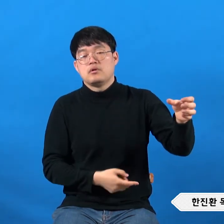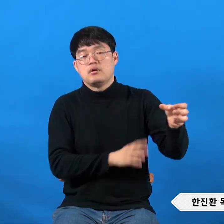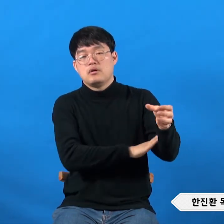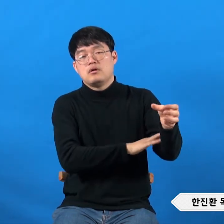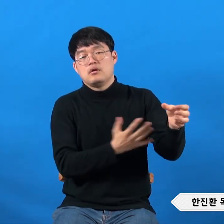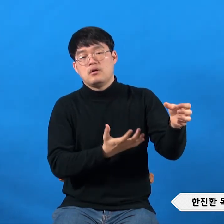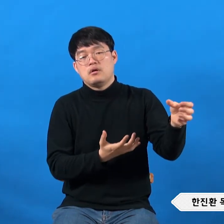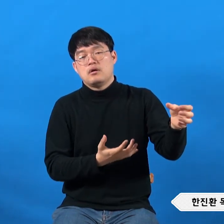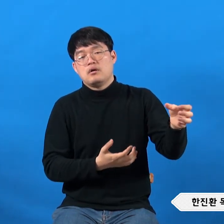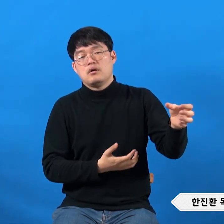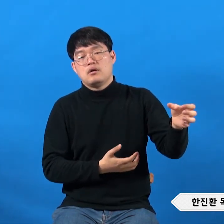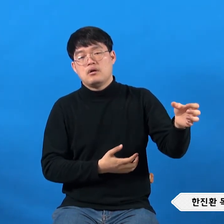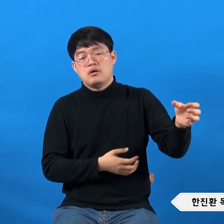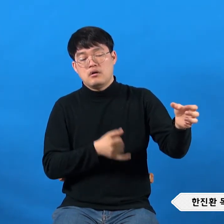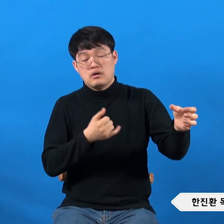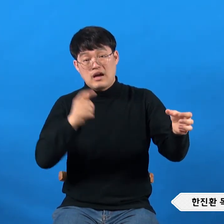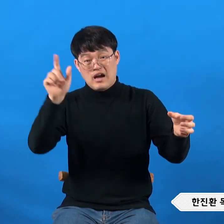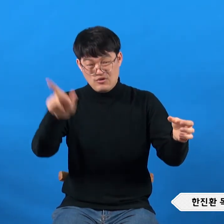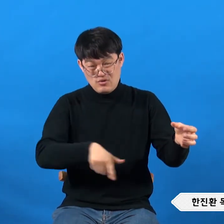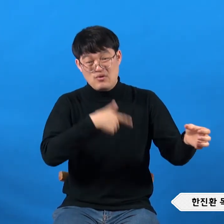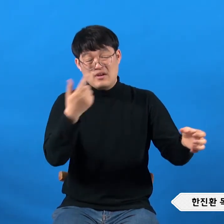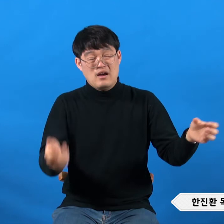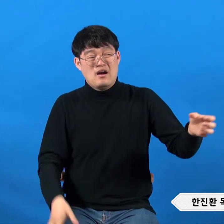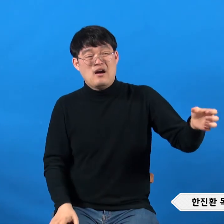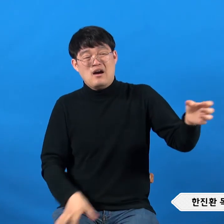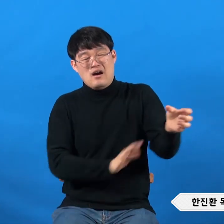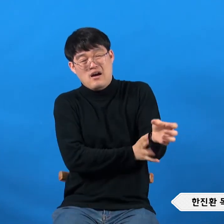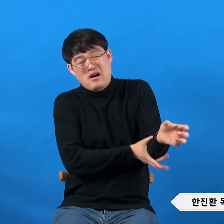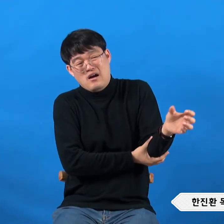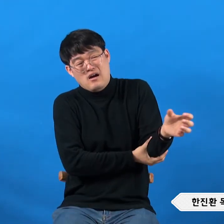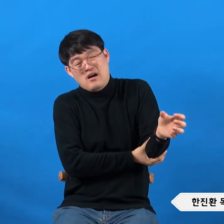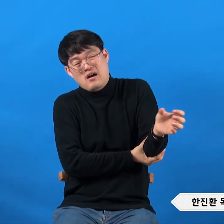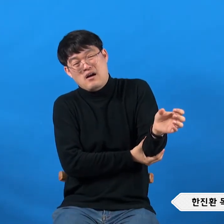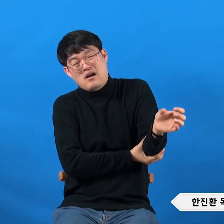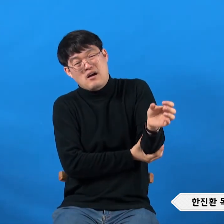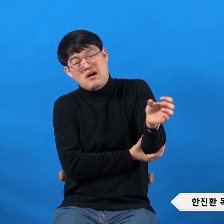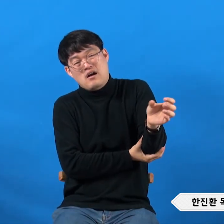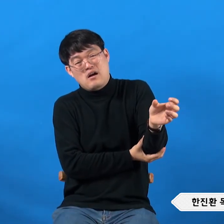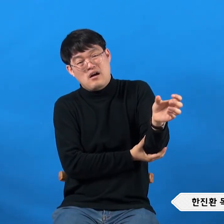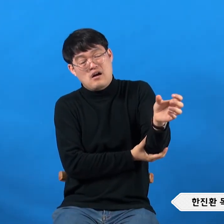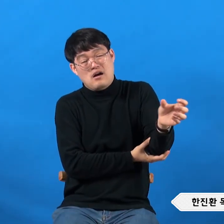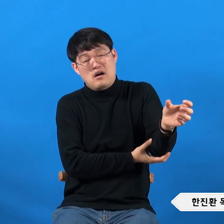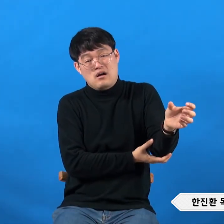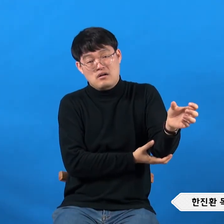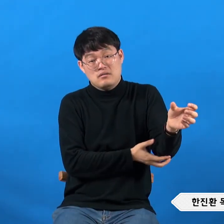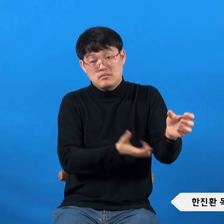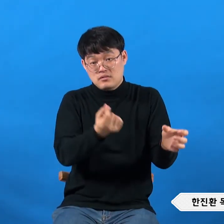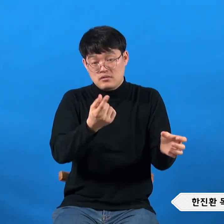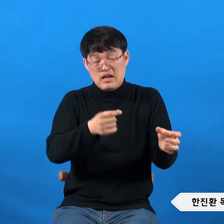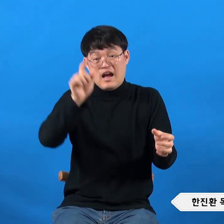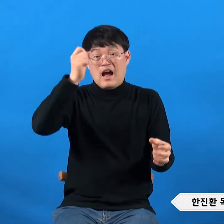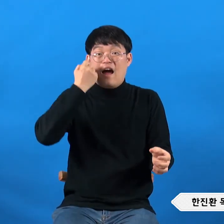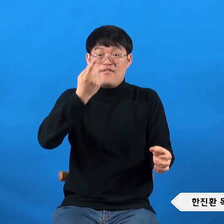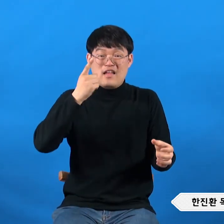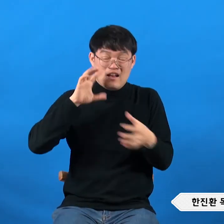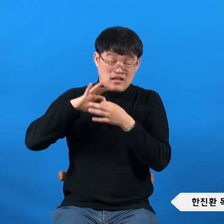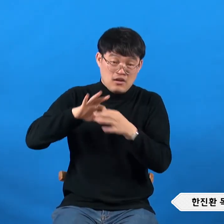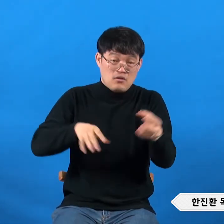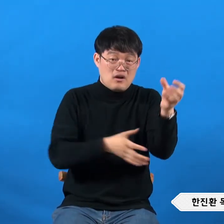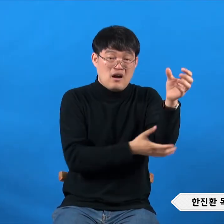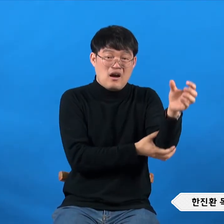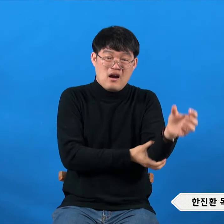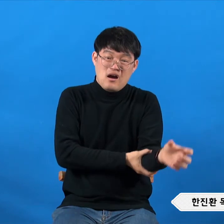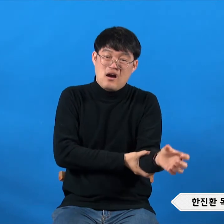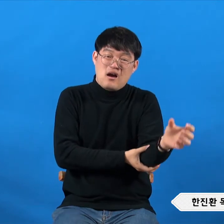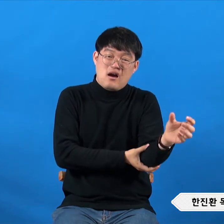있으라 하면 팔이 아플 것입니다. 하루 종일 들고 있으라 하면 팔이 떨어져 나갈 것 같을 것입니다. 한 달 내내 들고